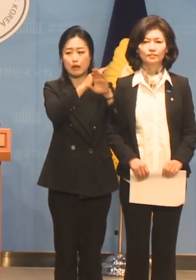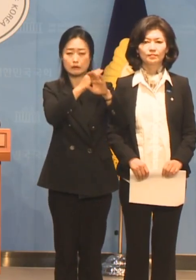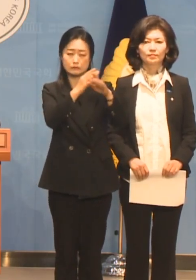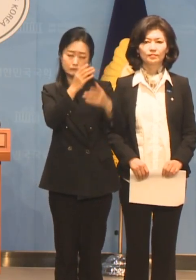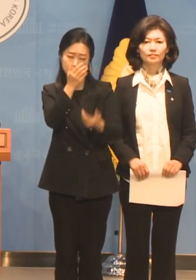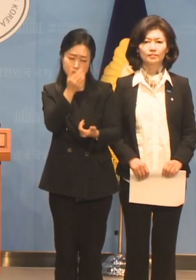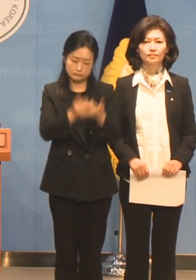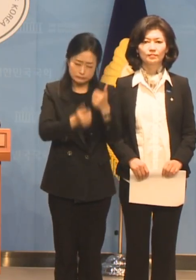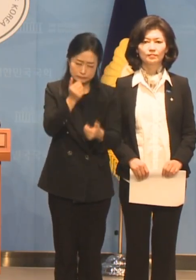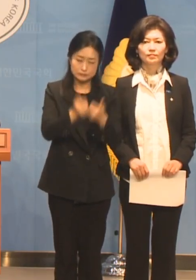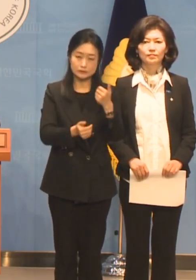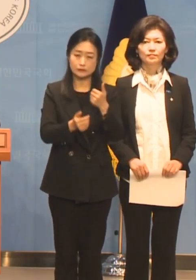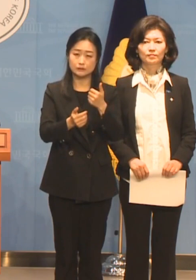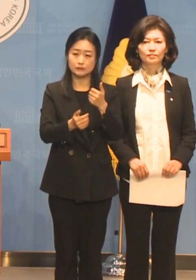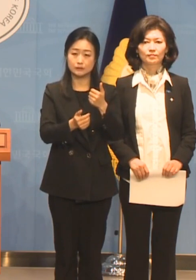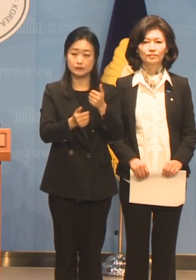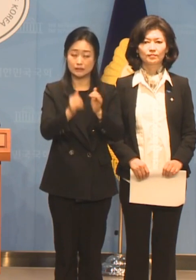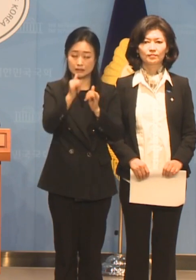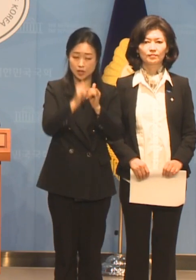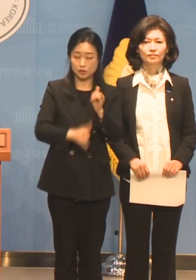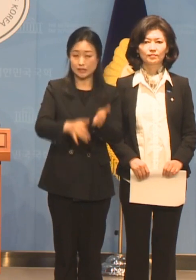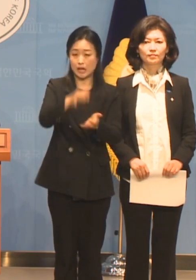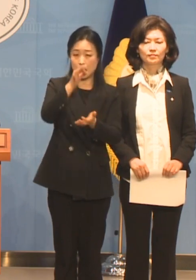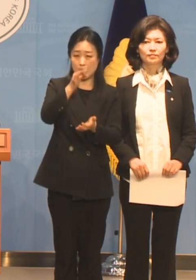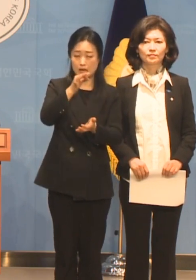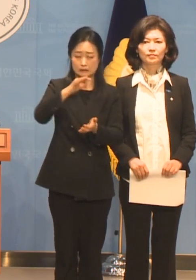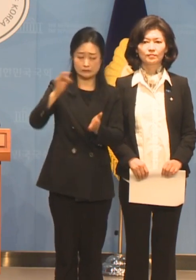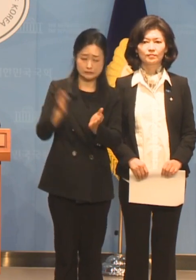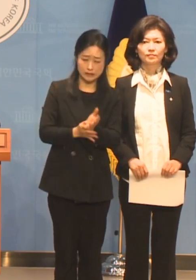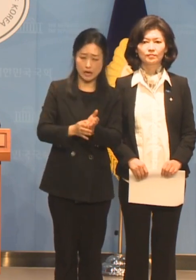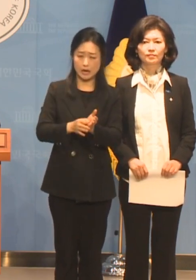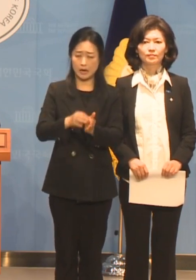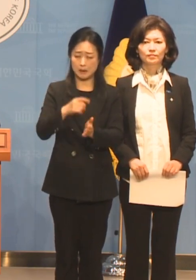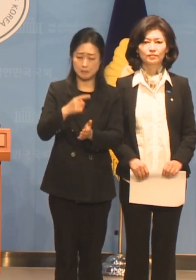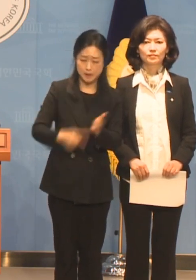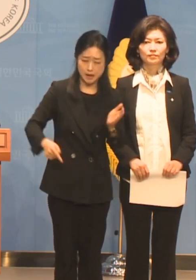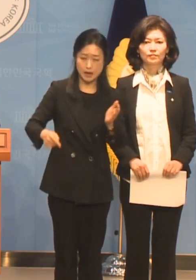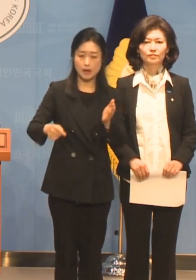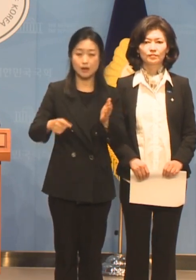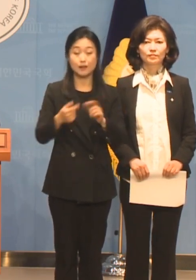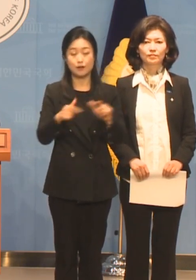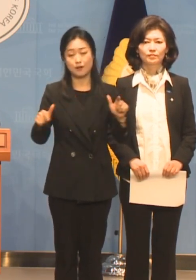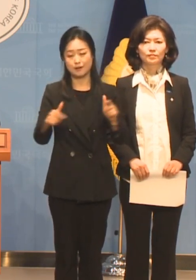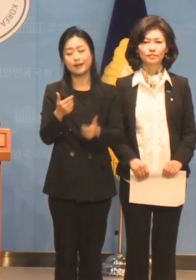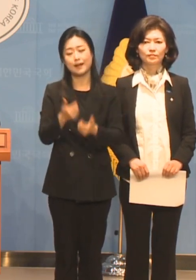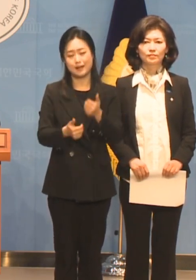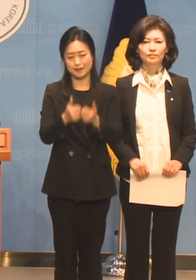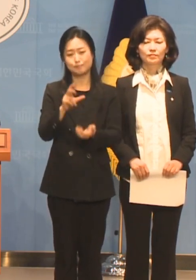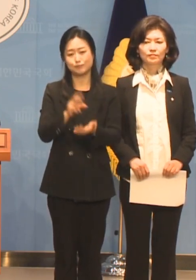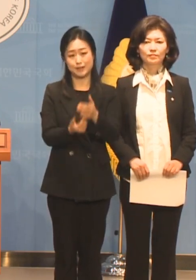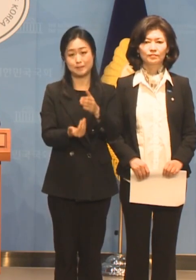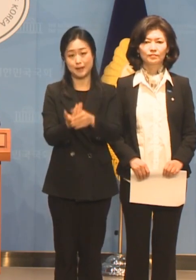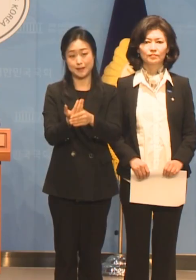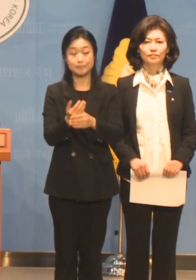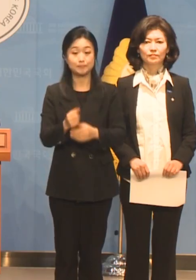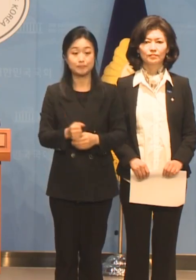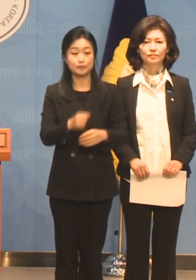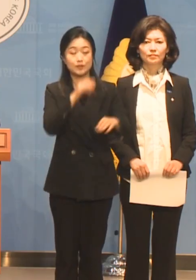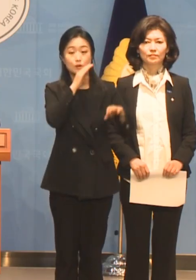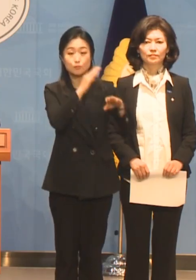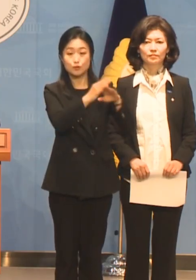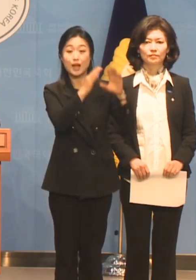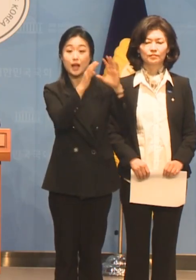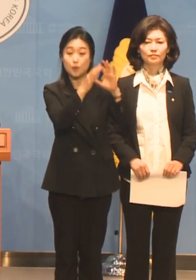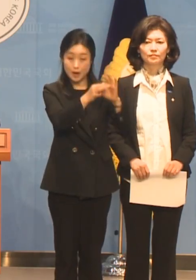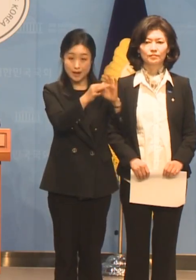대립으로 한쪽의 역사적 가치가 폄하되거나 누락된 경우가 대부분입니다. 사회주의 계열